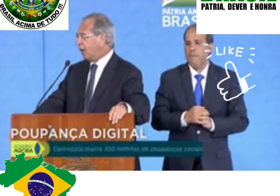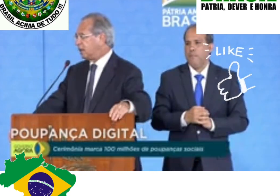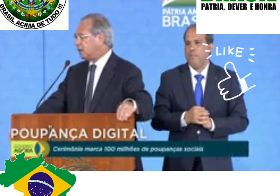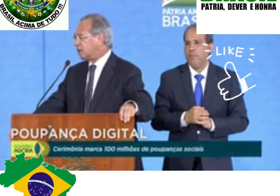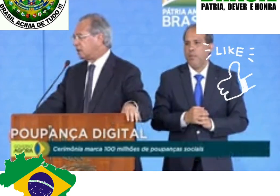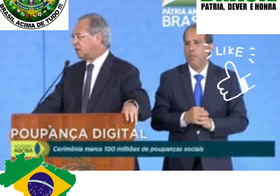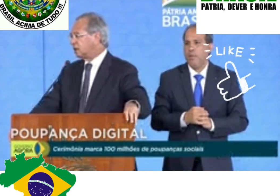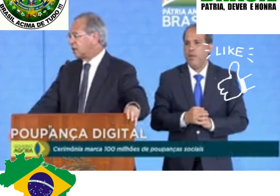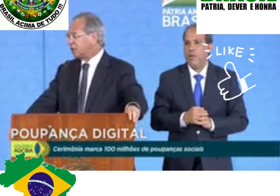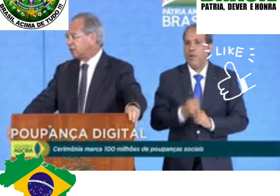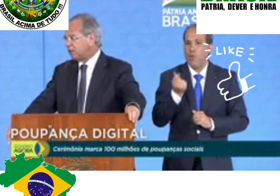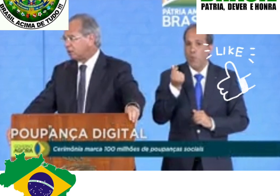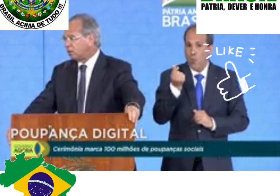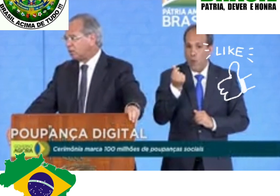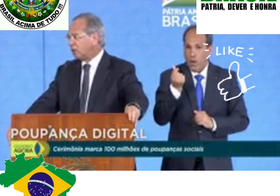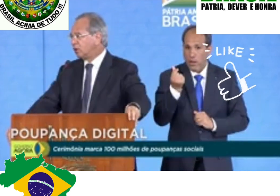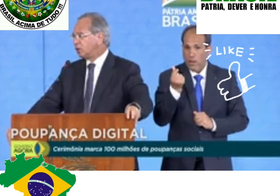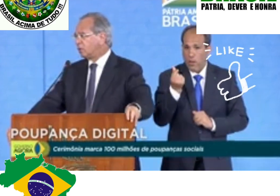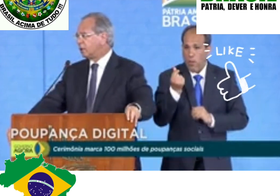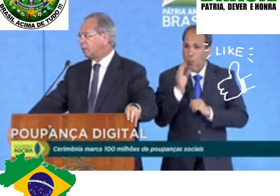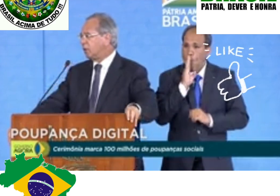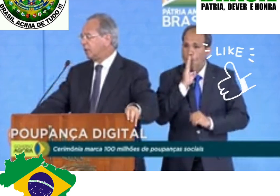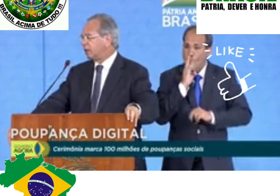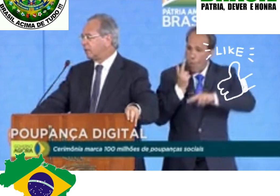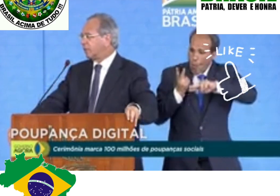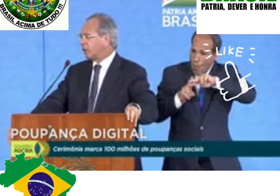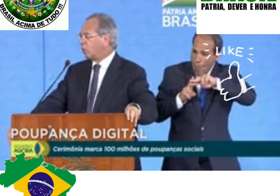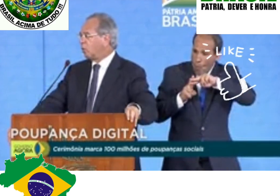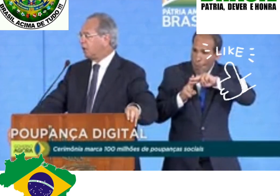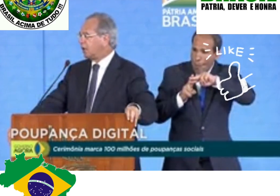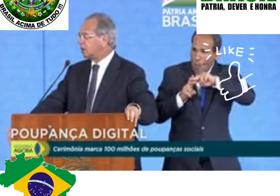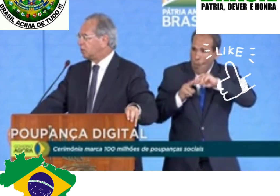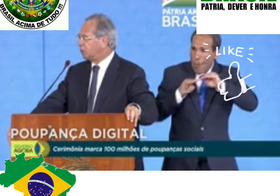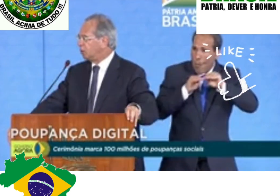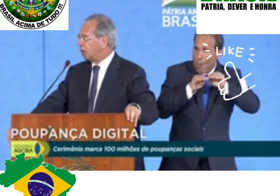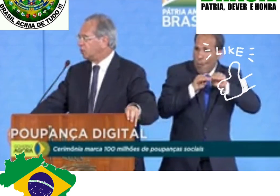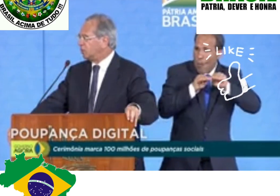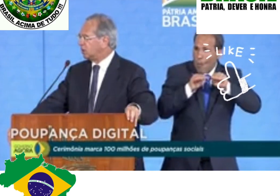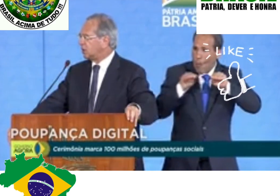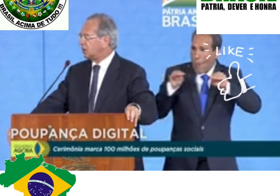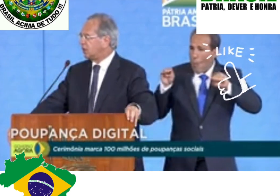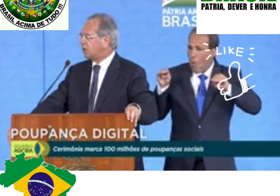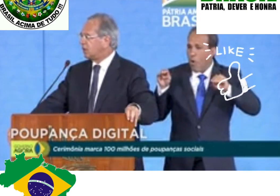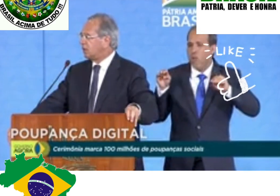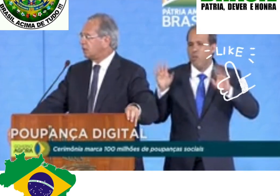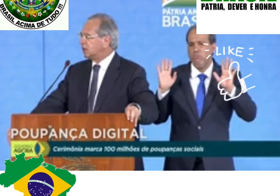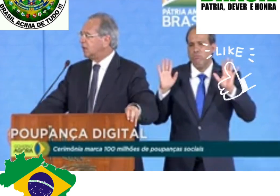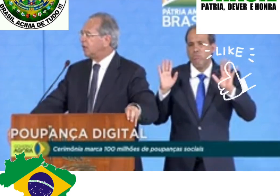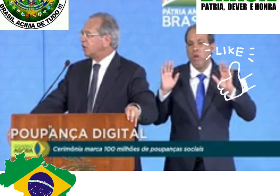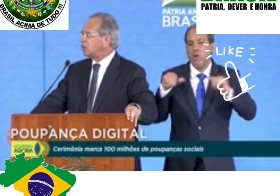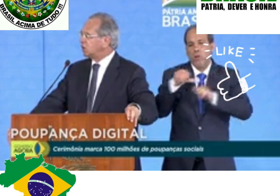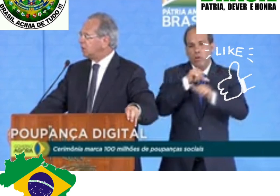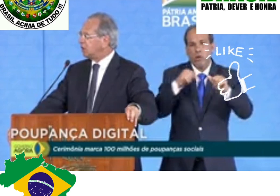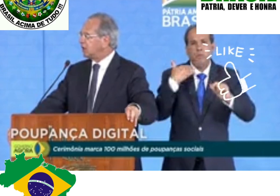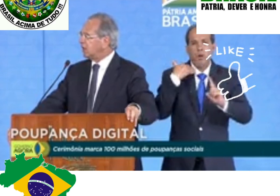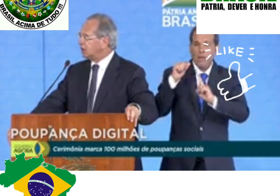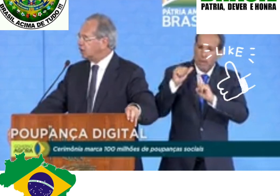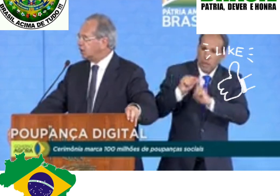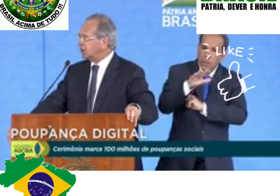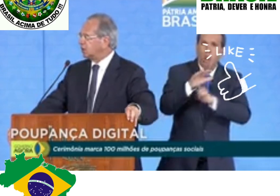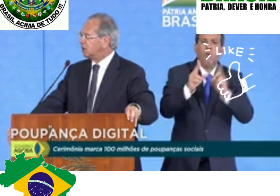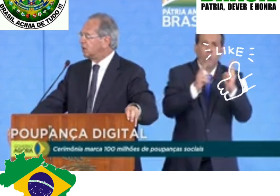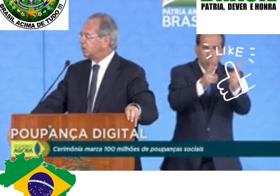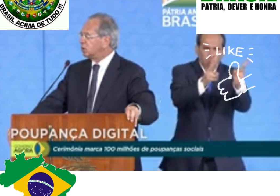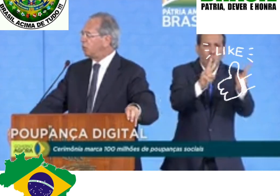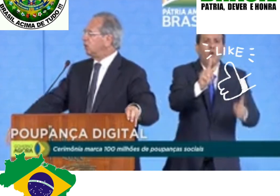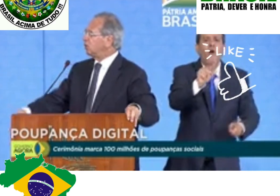A moeda, a preservação do valor de compra da moeda, como obrigação primordial de um Banco Central, significa justamente a